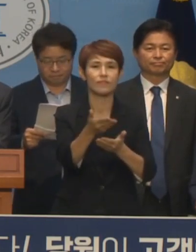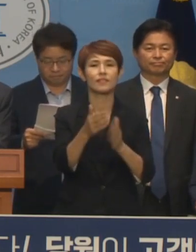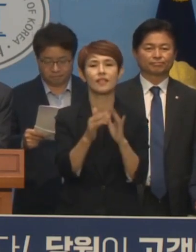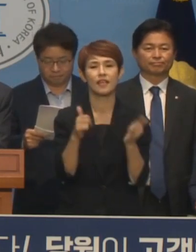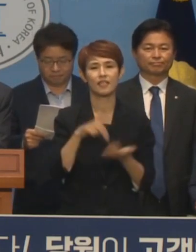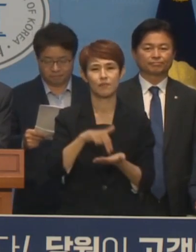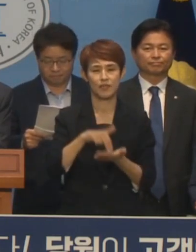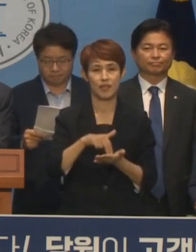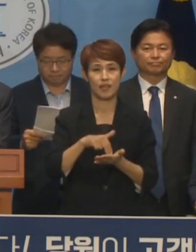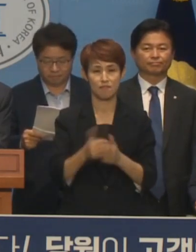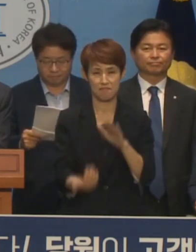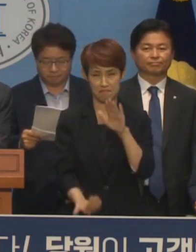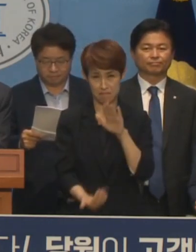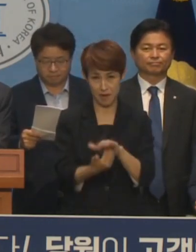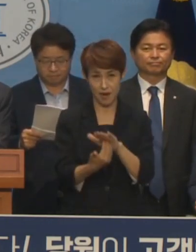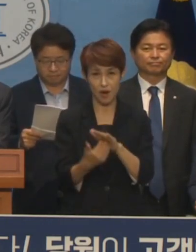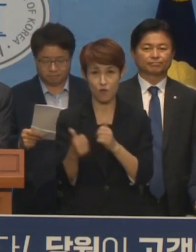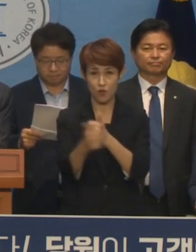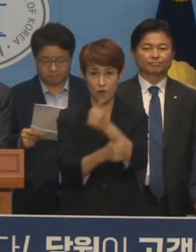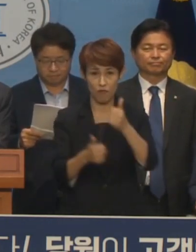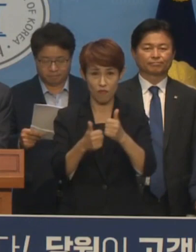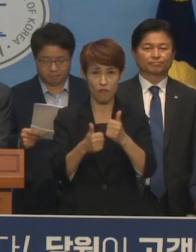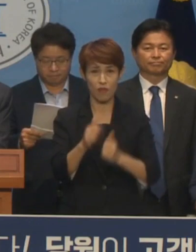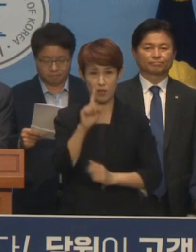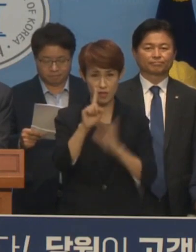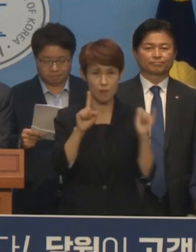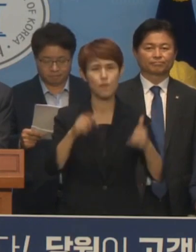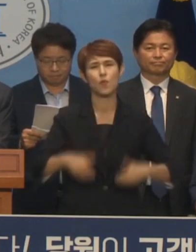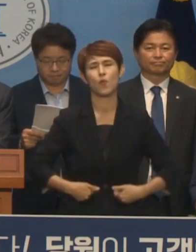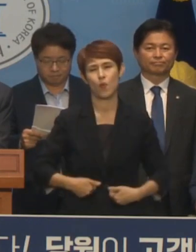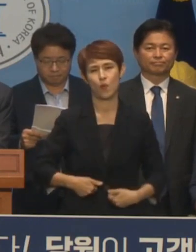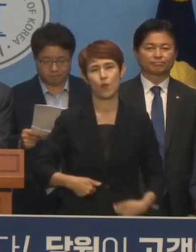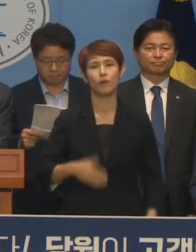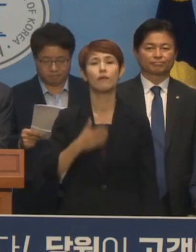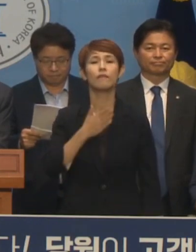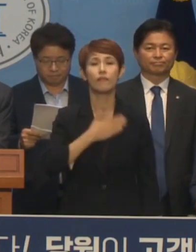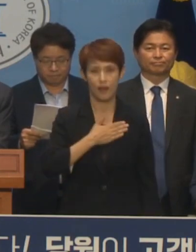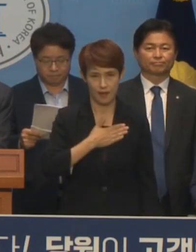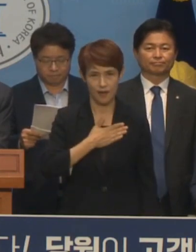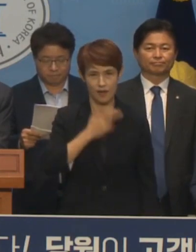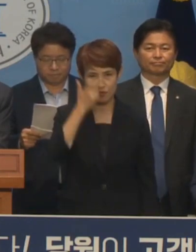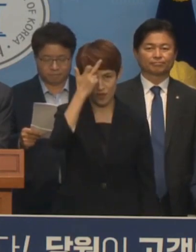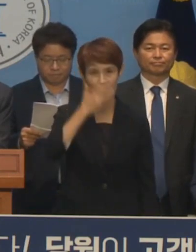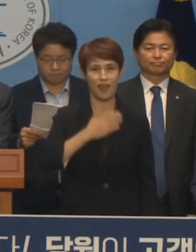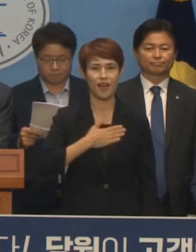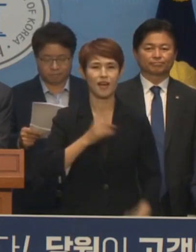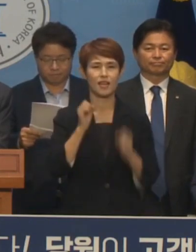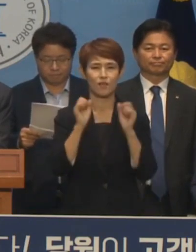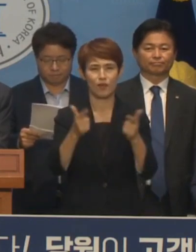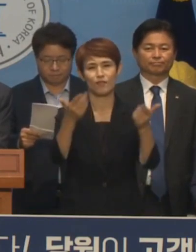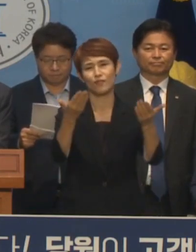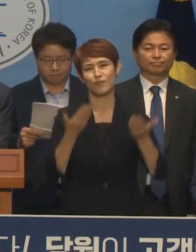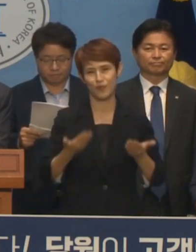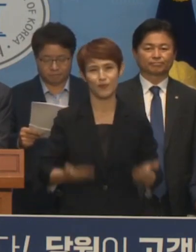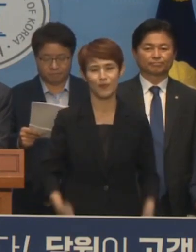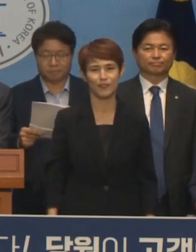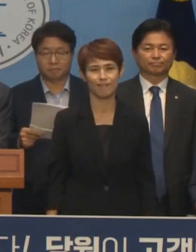한 명은 꼭 필요합니다. 저 최대위에게 기회를